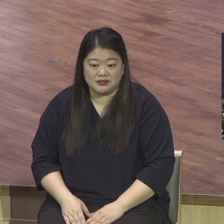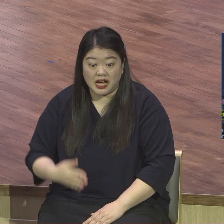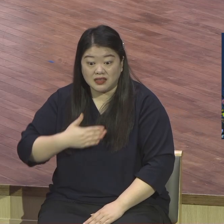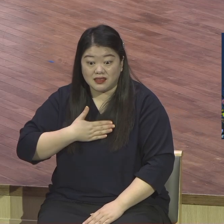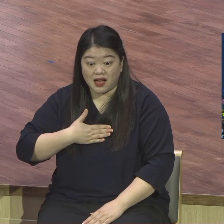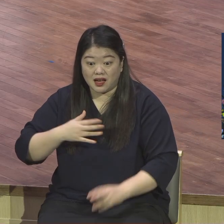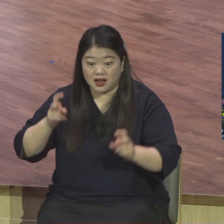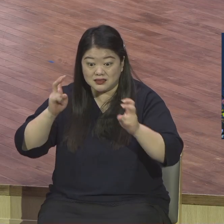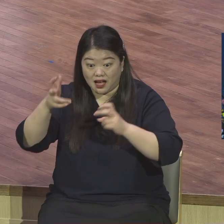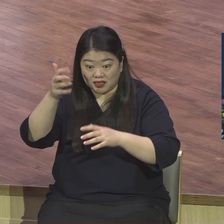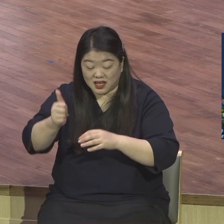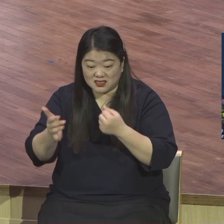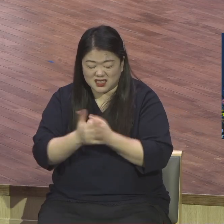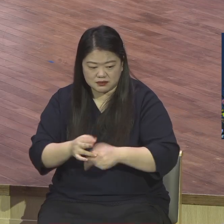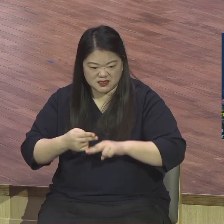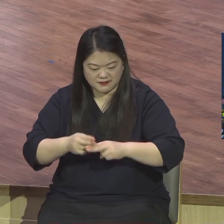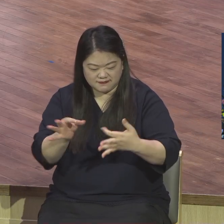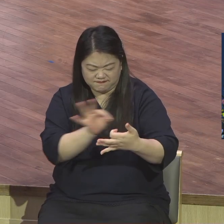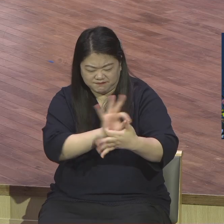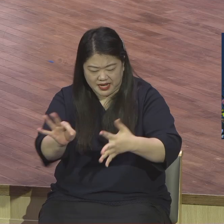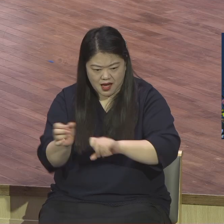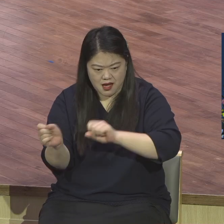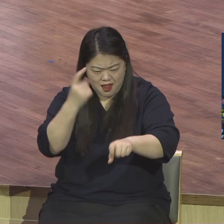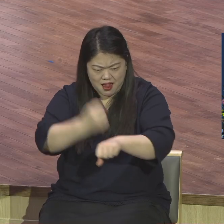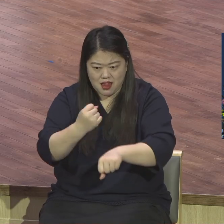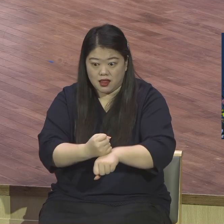답이 나온 생생한 감동.